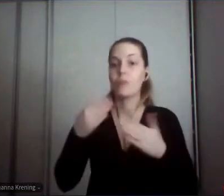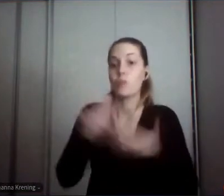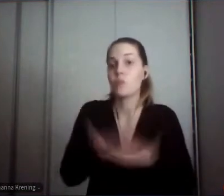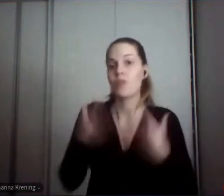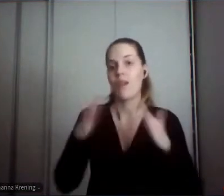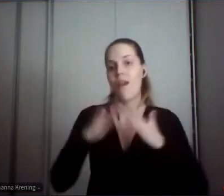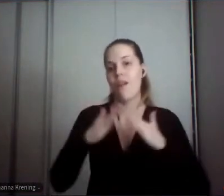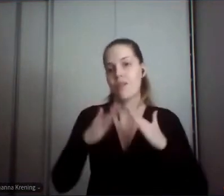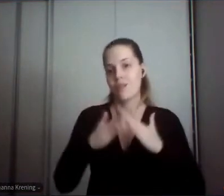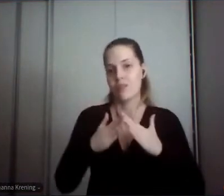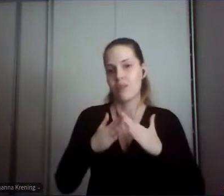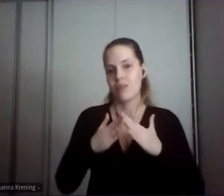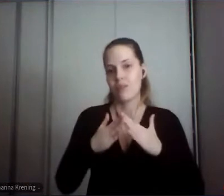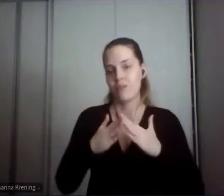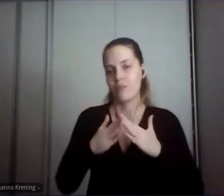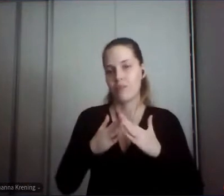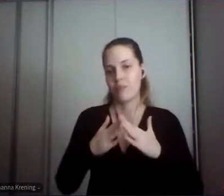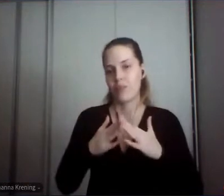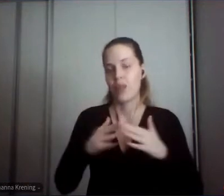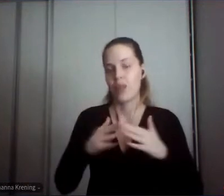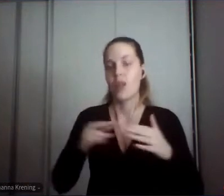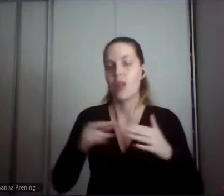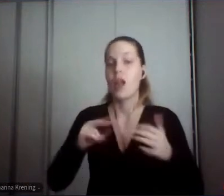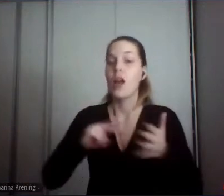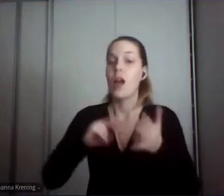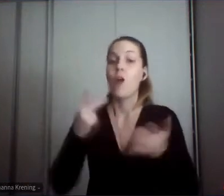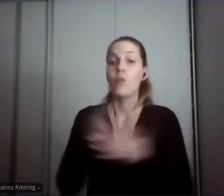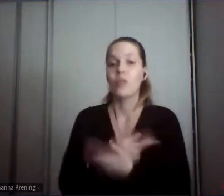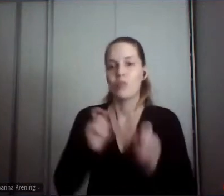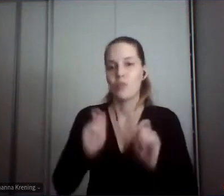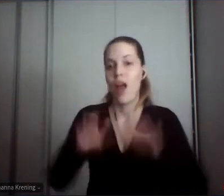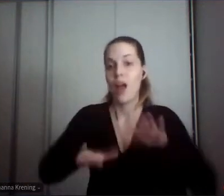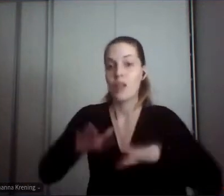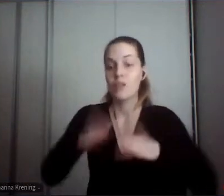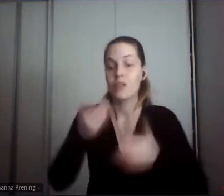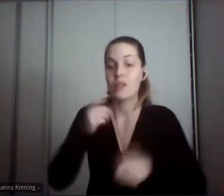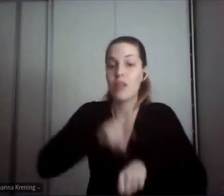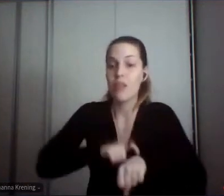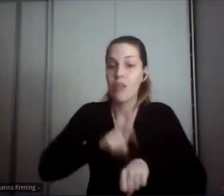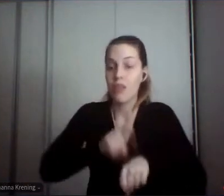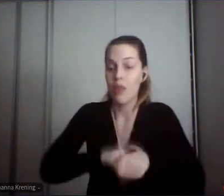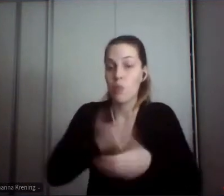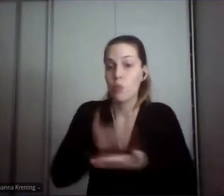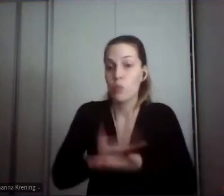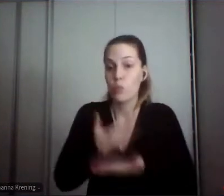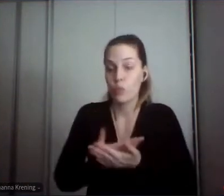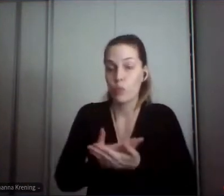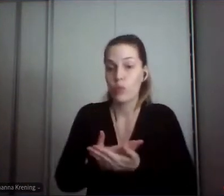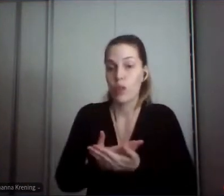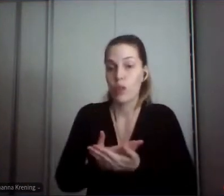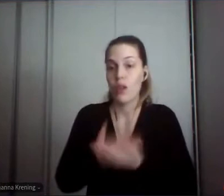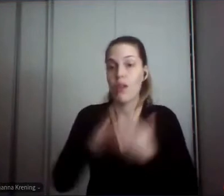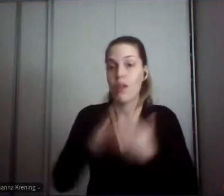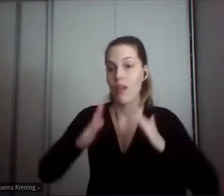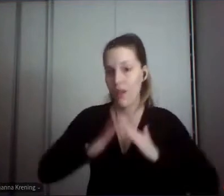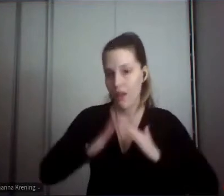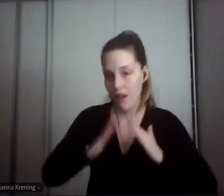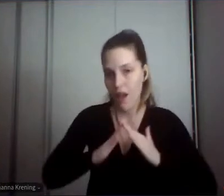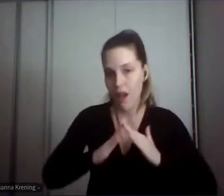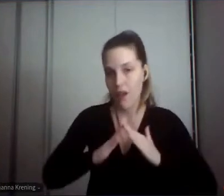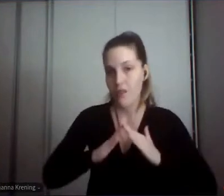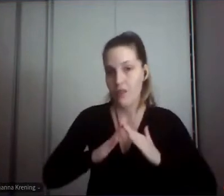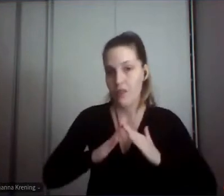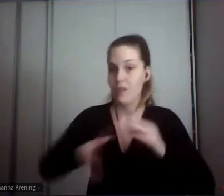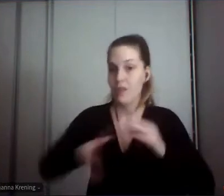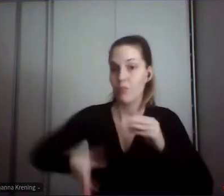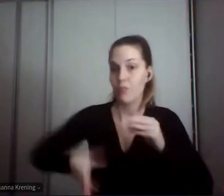que até esse tempo que você estuda fora da sala de aula vai estar sendo agregado dentro da carga horária da disciplina. Isso talvez